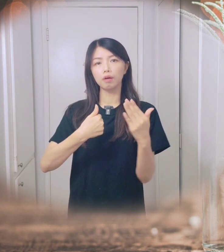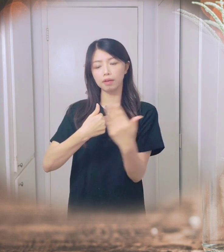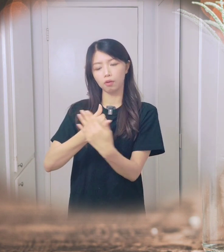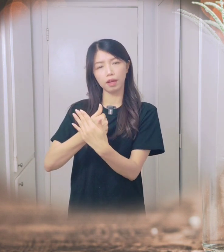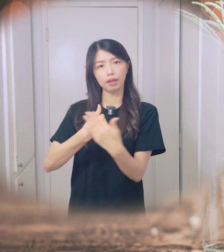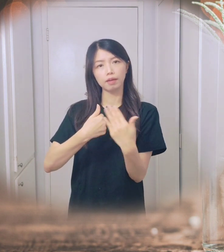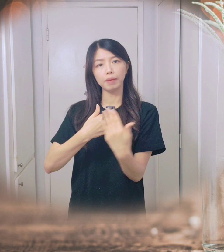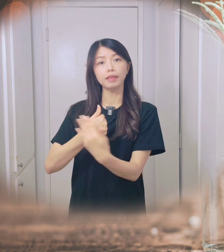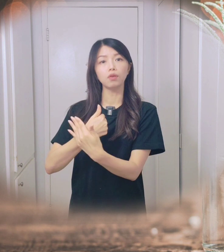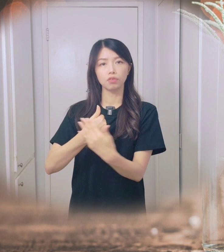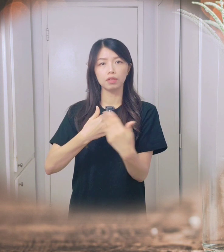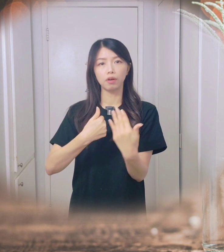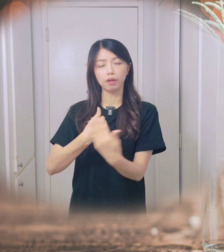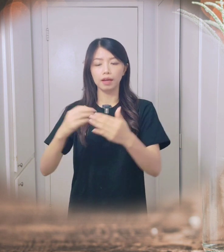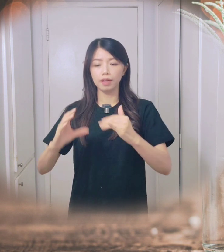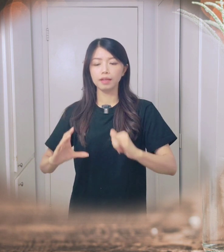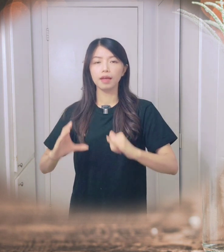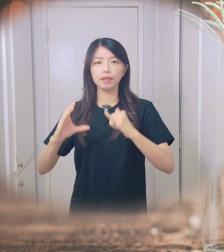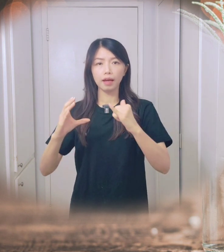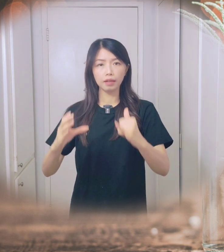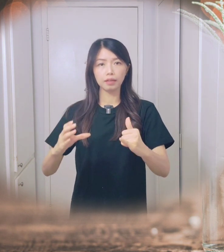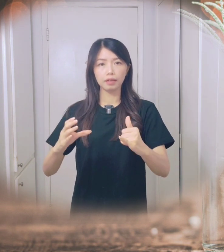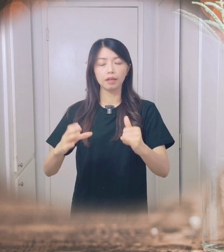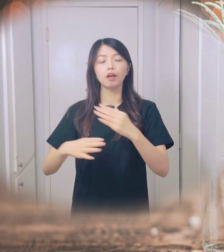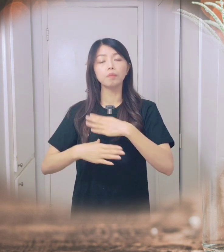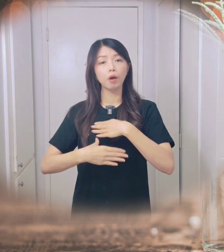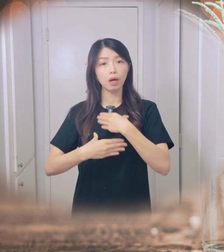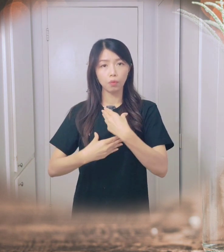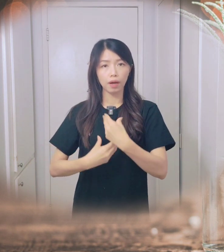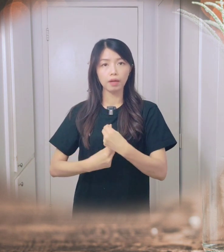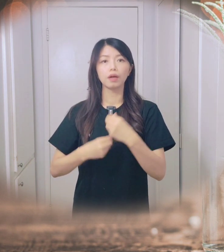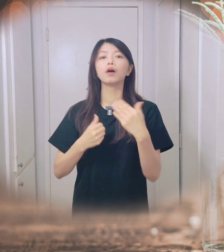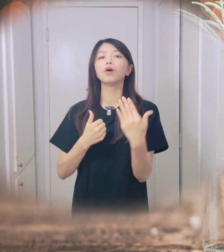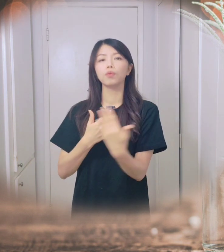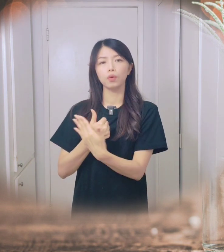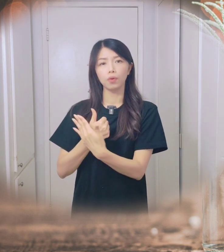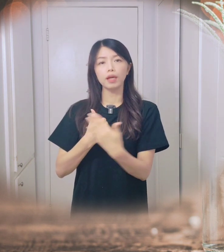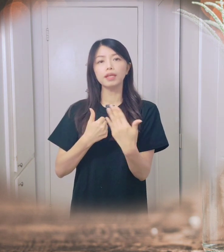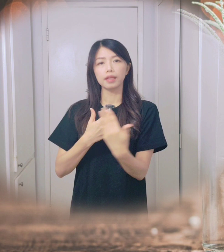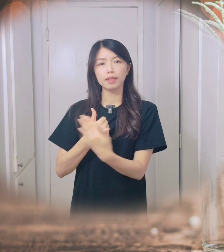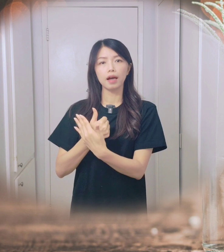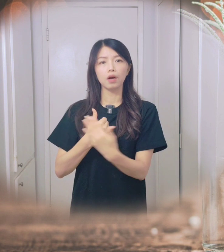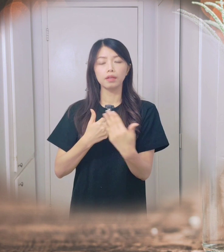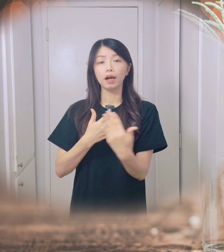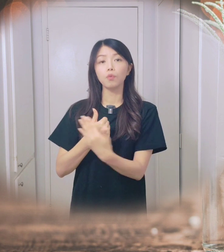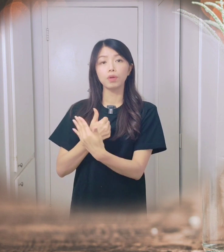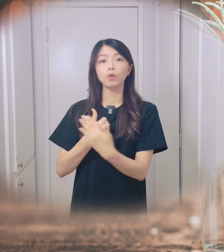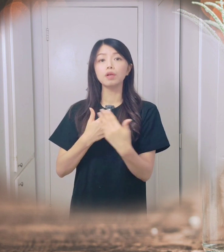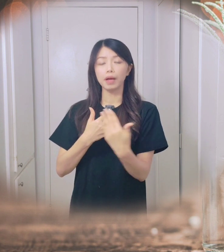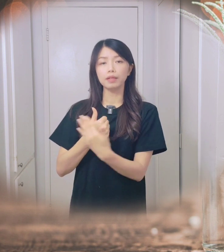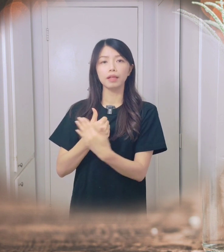돌려서 이렇게 반대로 해주시는 거예요. 세상 평안과 위로. 이 자체가